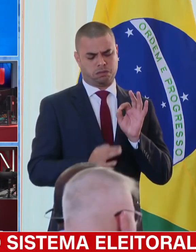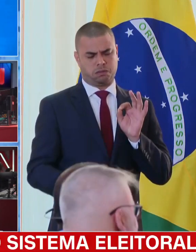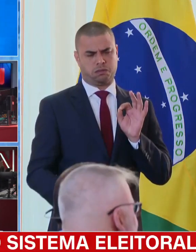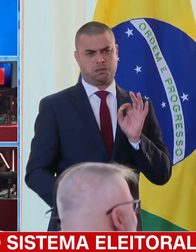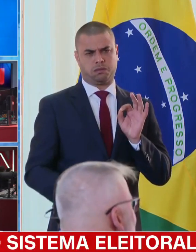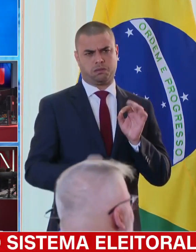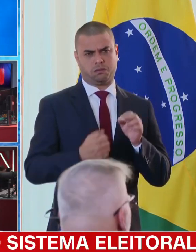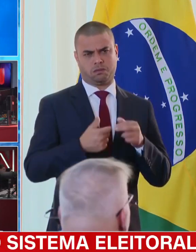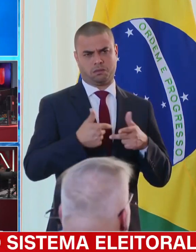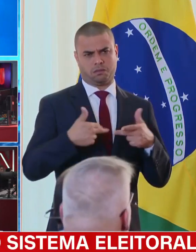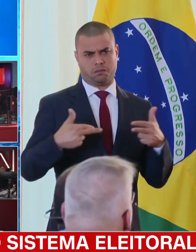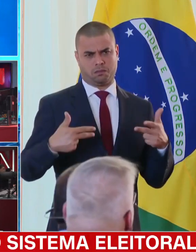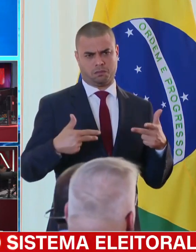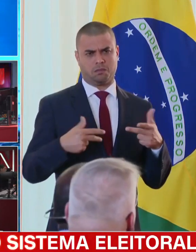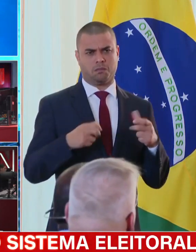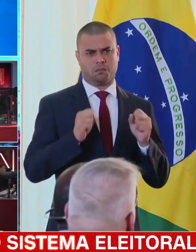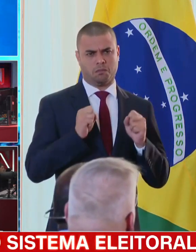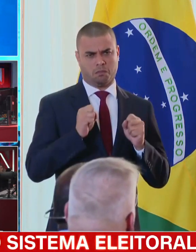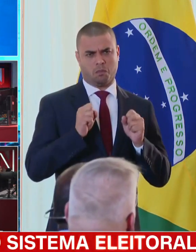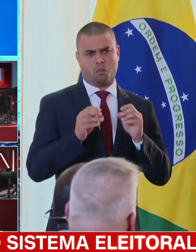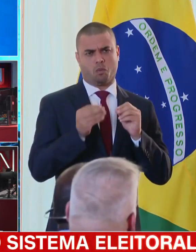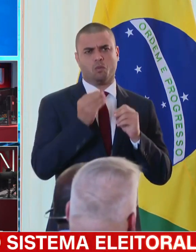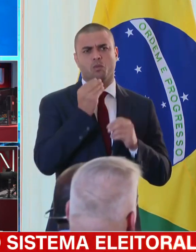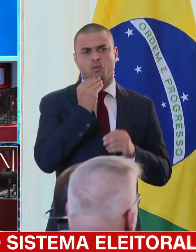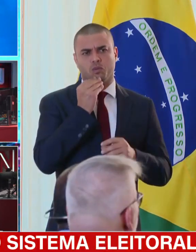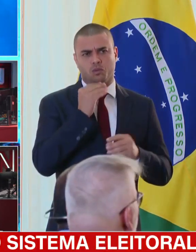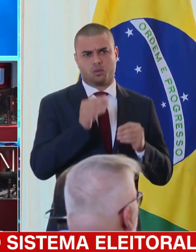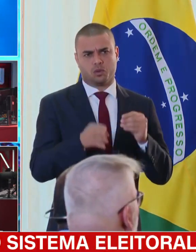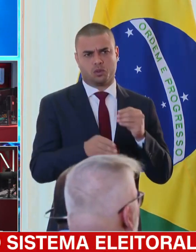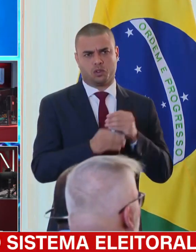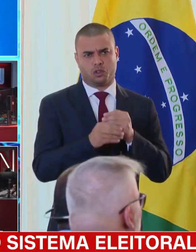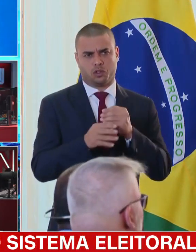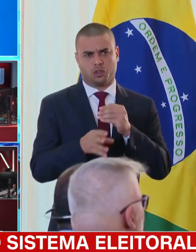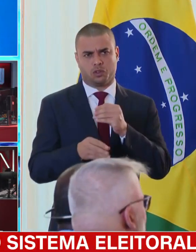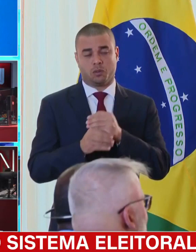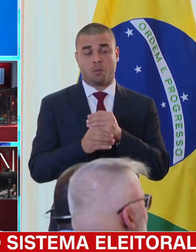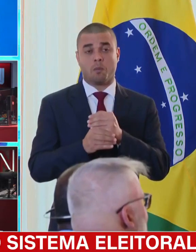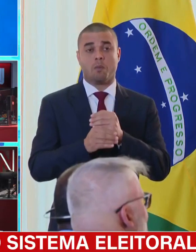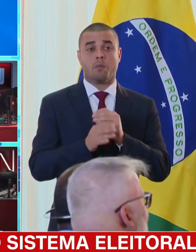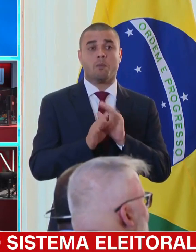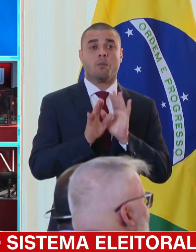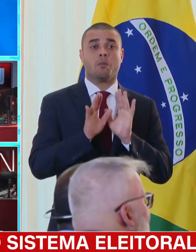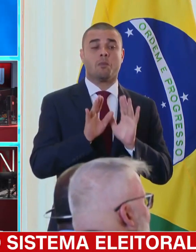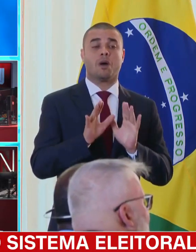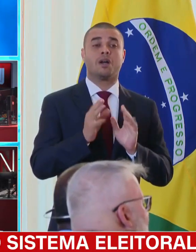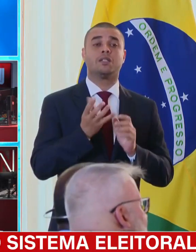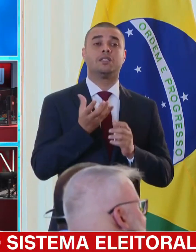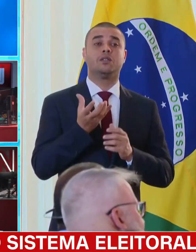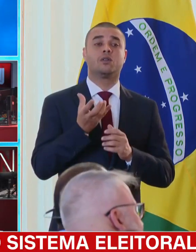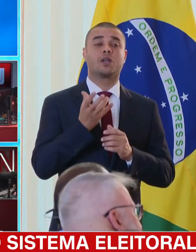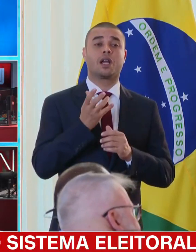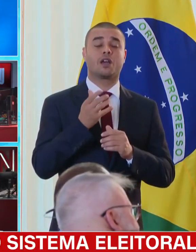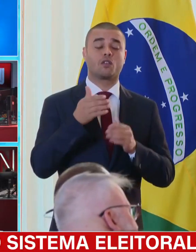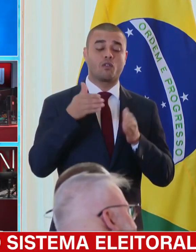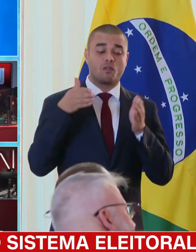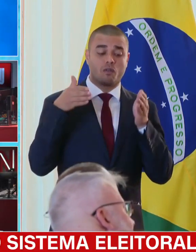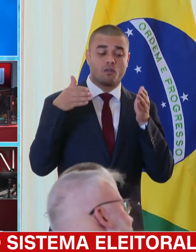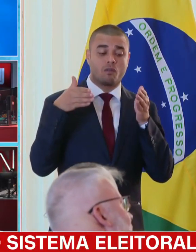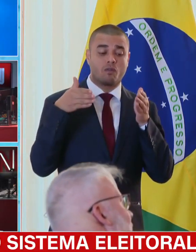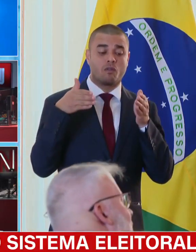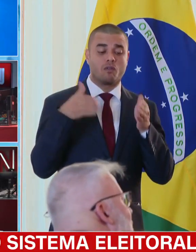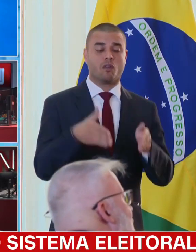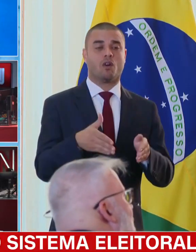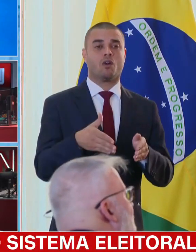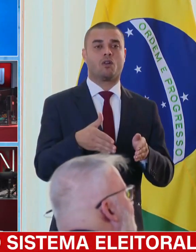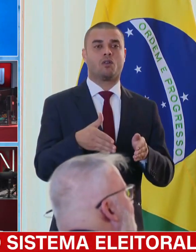Olha a verdade a todo Livro que se preze direito constitucional diz que a liberdade de expressão não é o limite